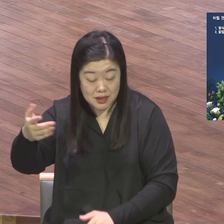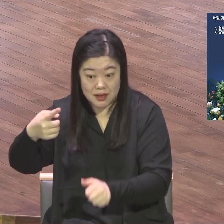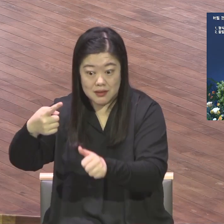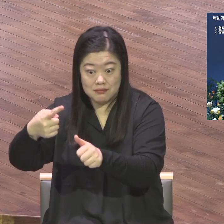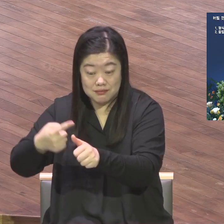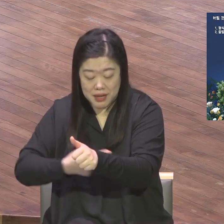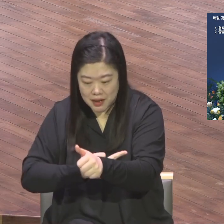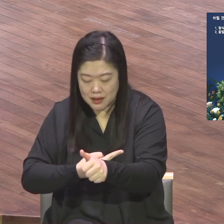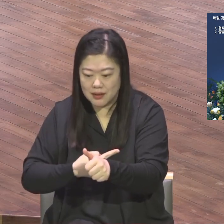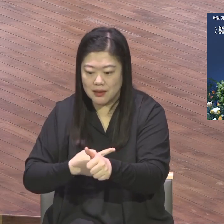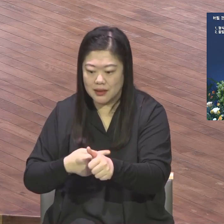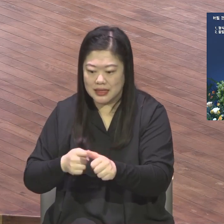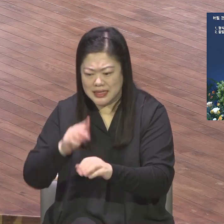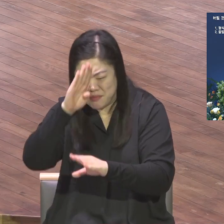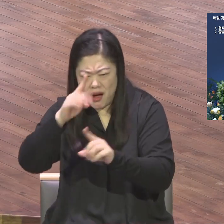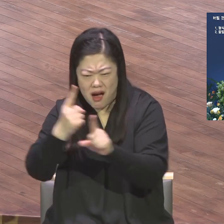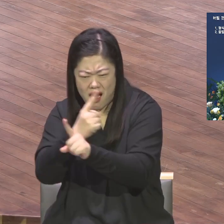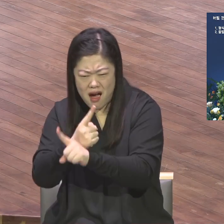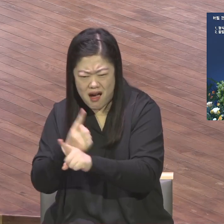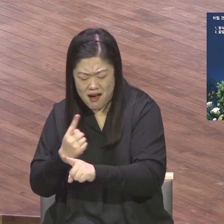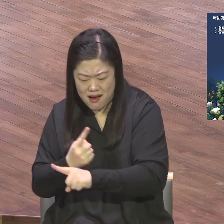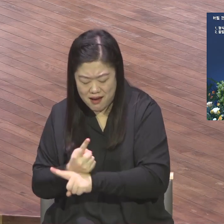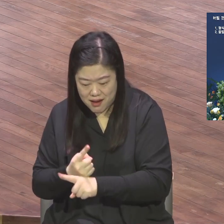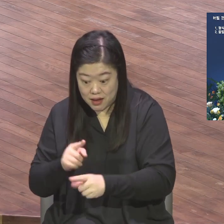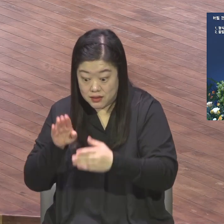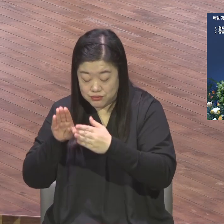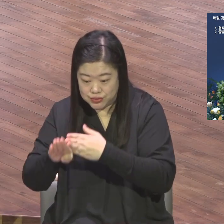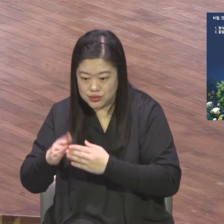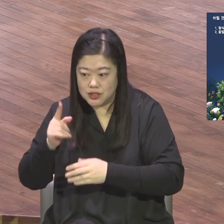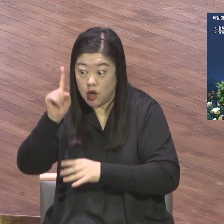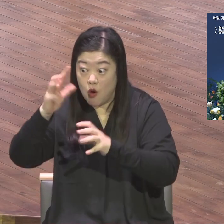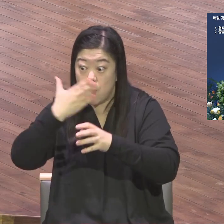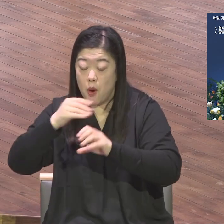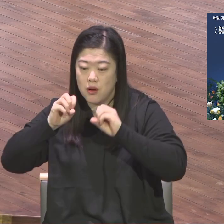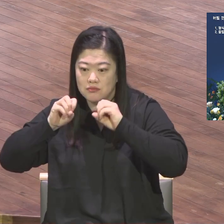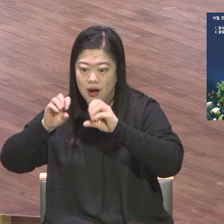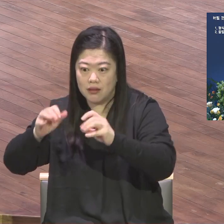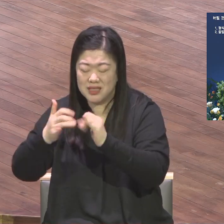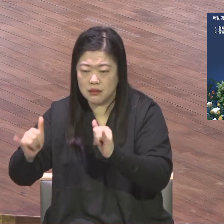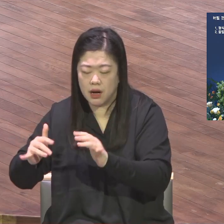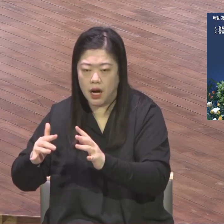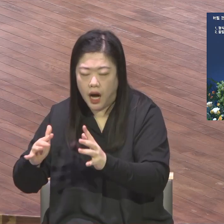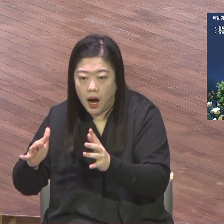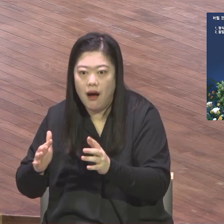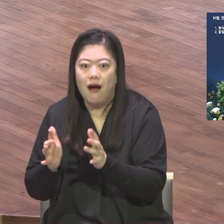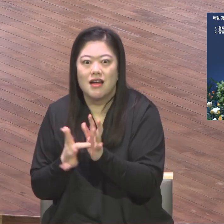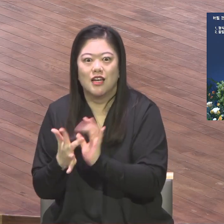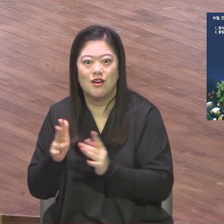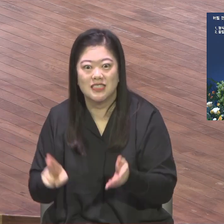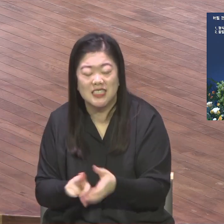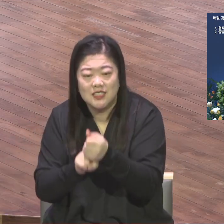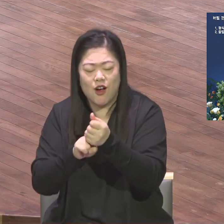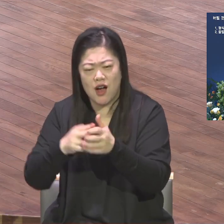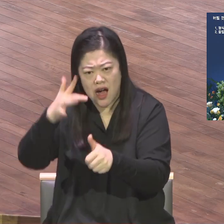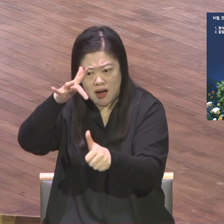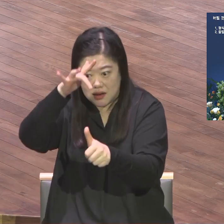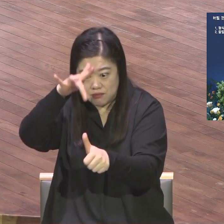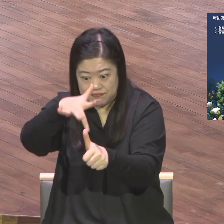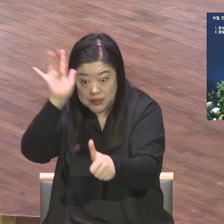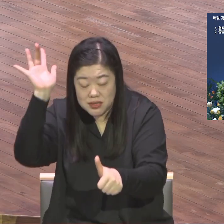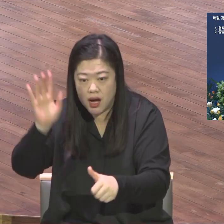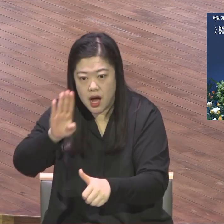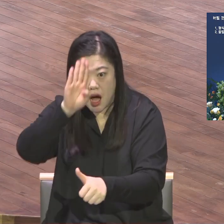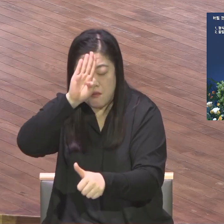특별히 이적과 이 치유 사역을 행하면서 천국 복음을 증거하니까 얼마나 먹어줍니까? 기적을 행하면서 사람들이 확 열린